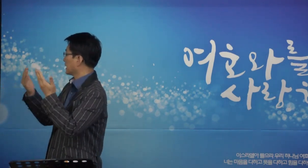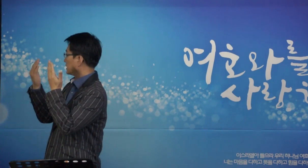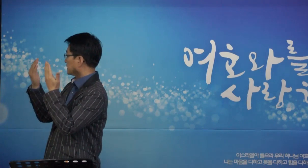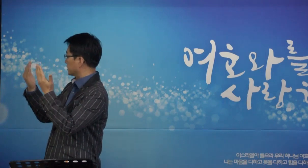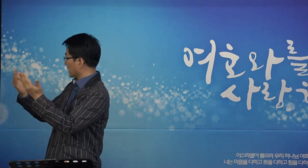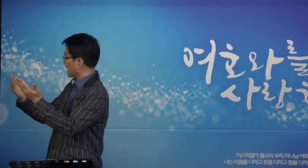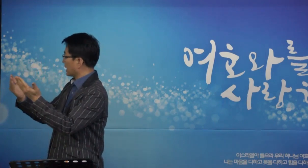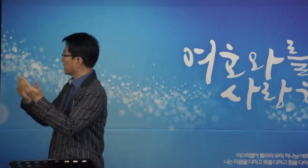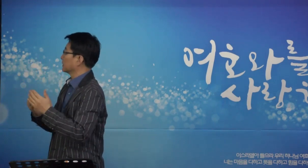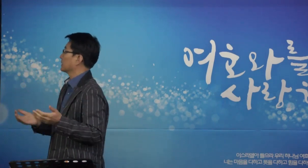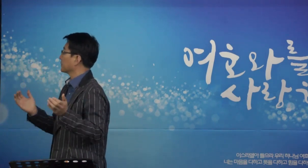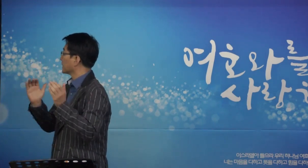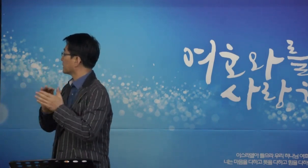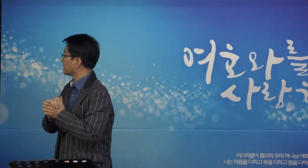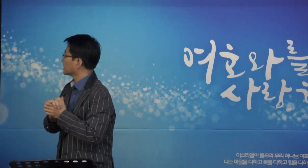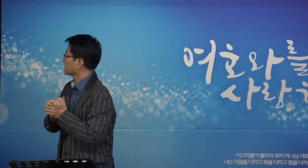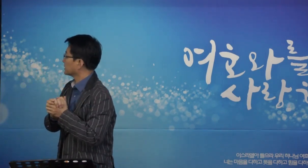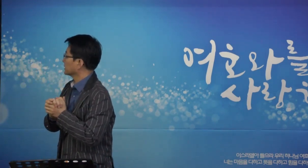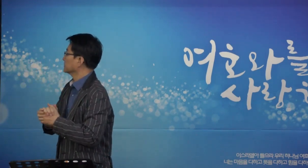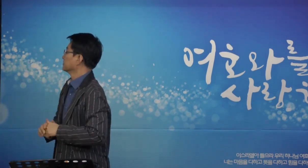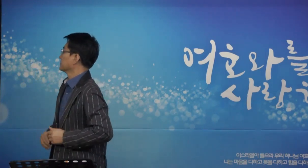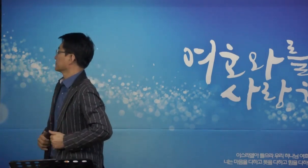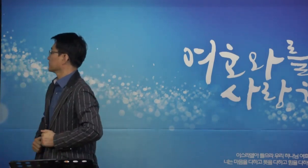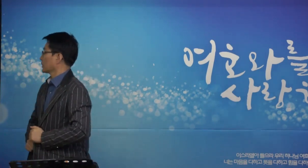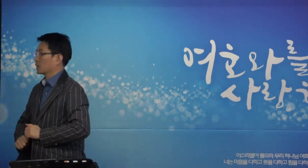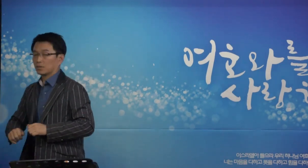예배할지니라. 아멘.